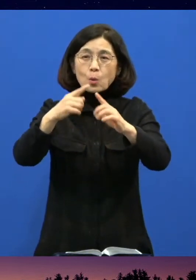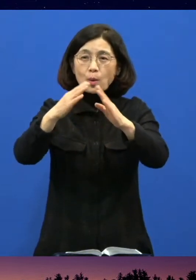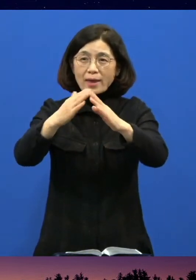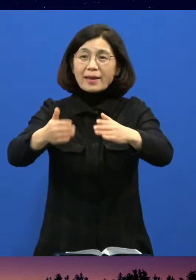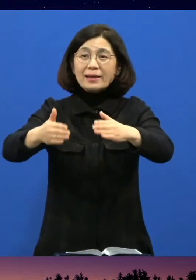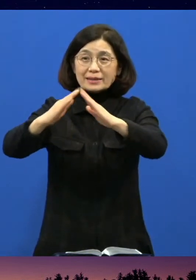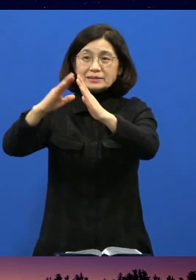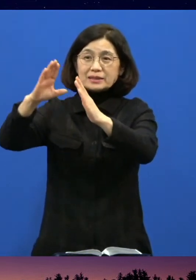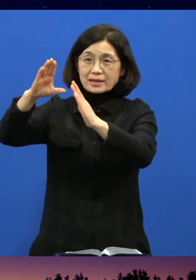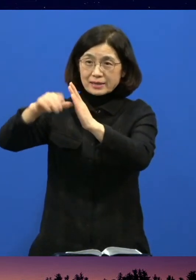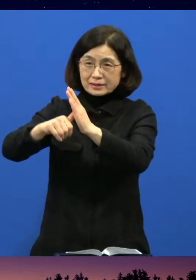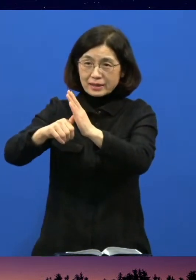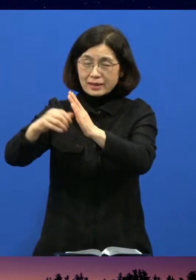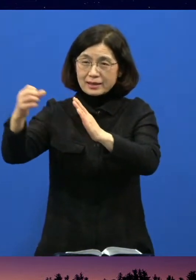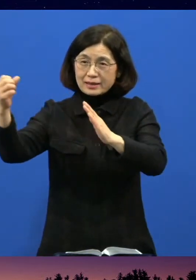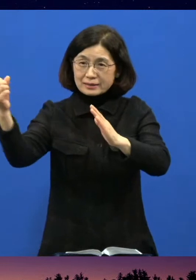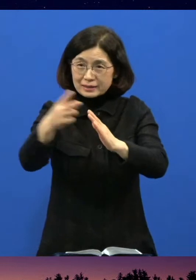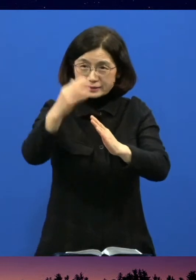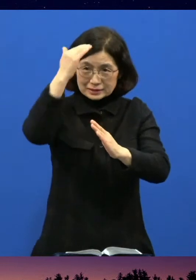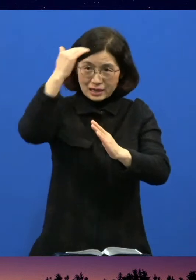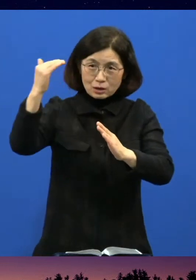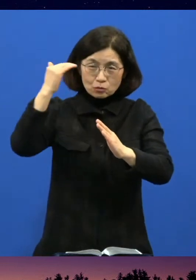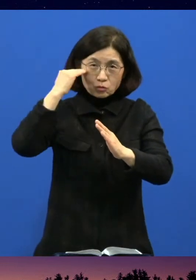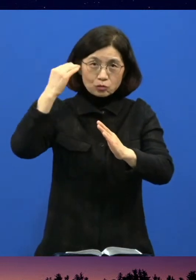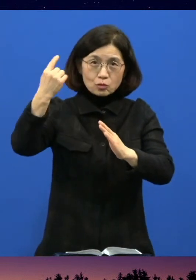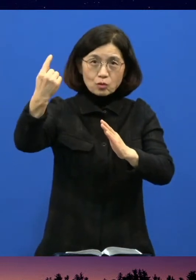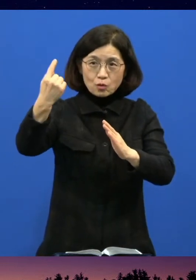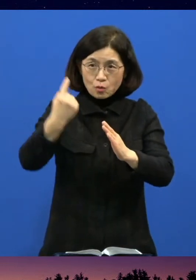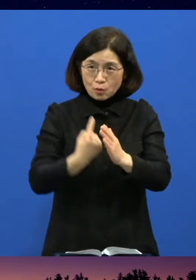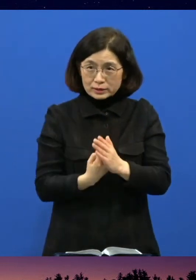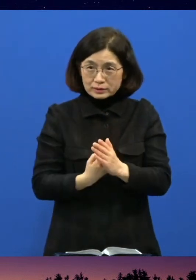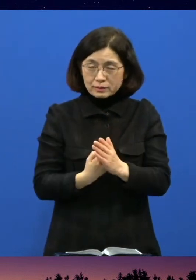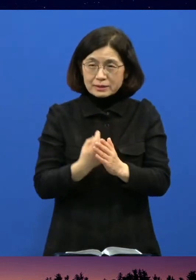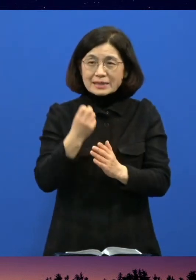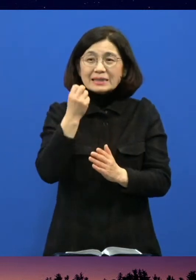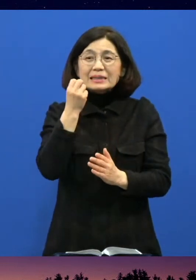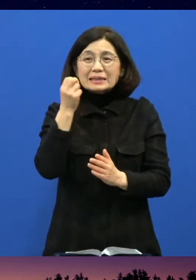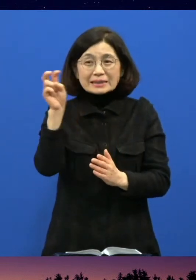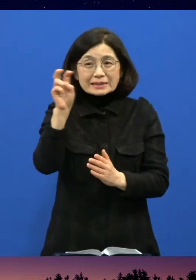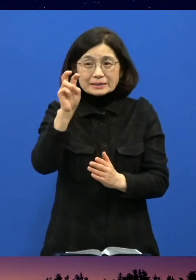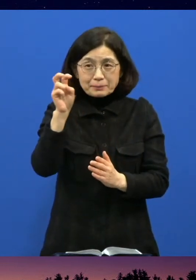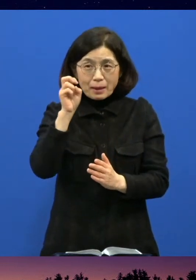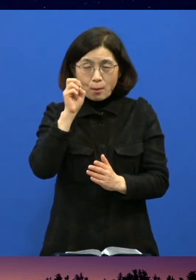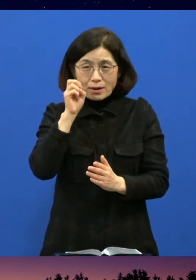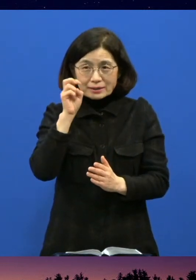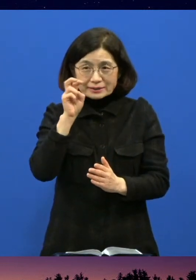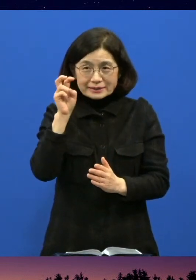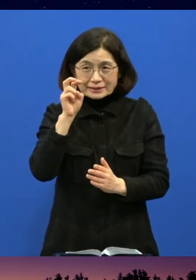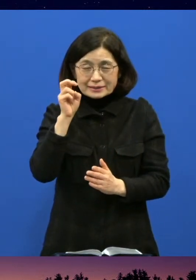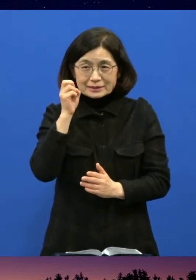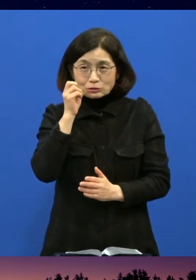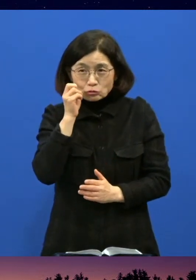나와서 20개월의 인생을 저는 자주 생각해요. 20개월을 기다리는데,